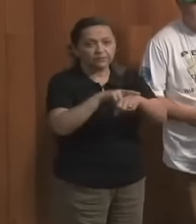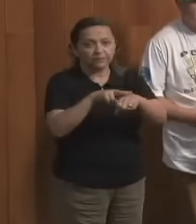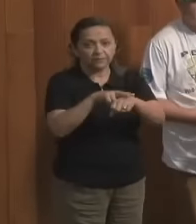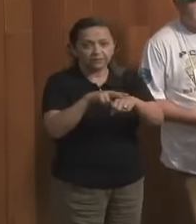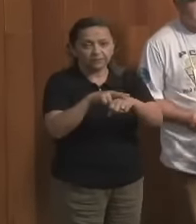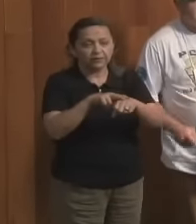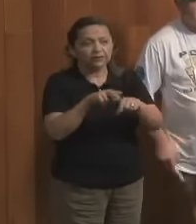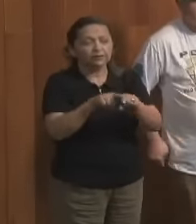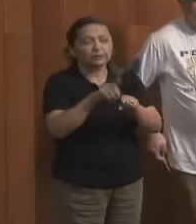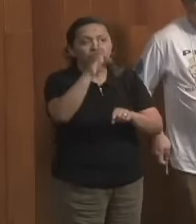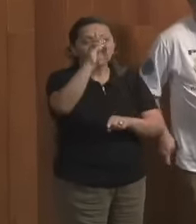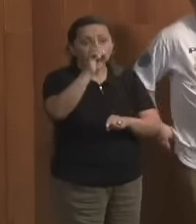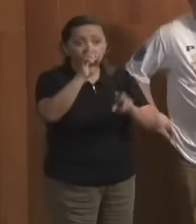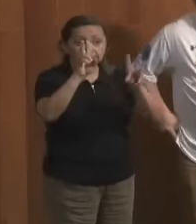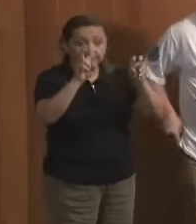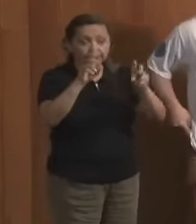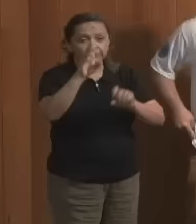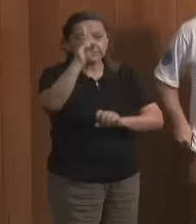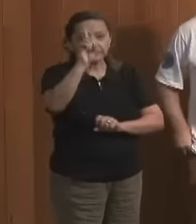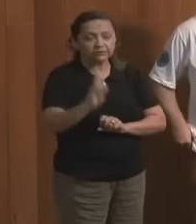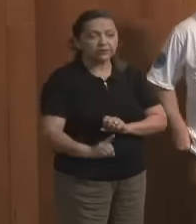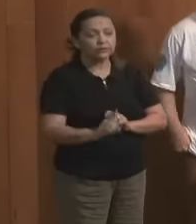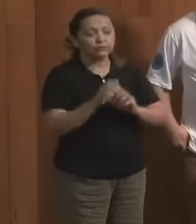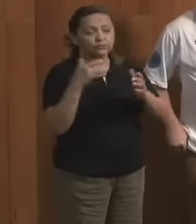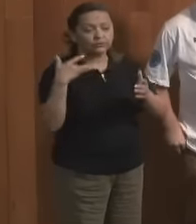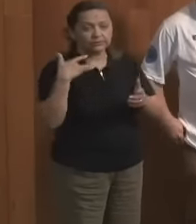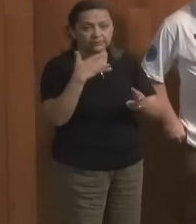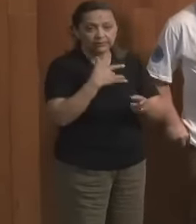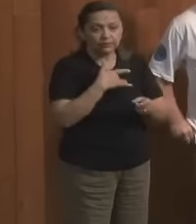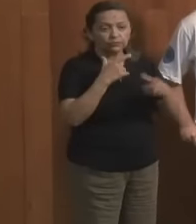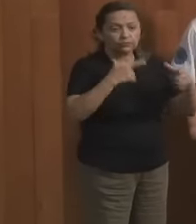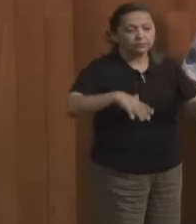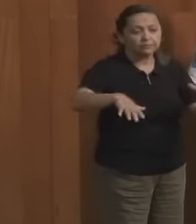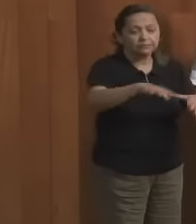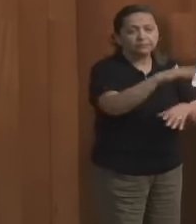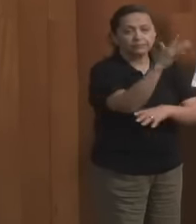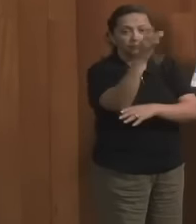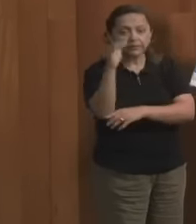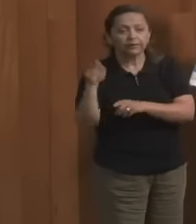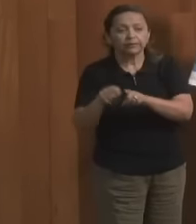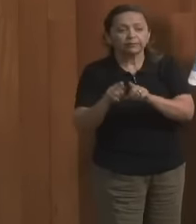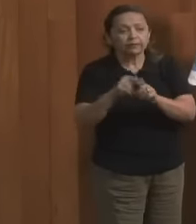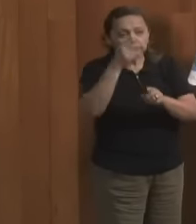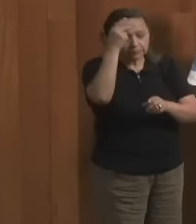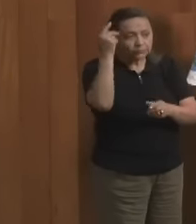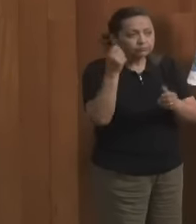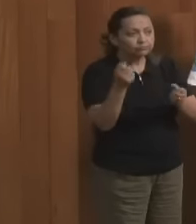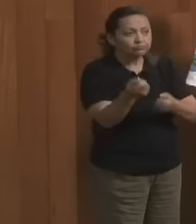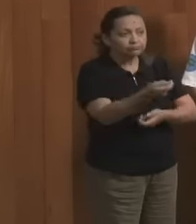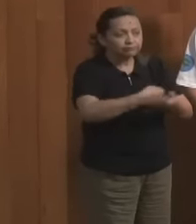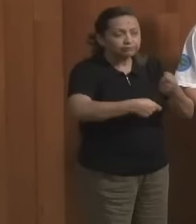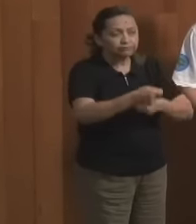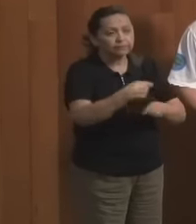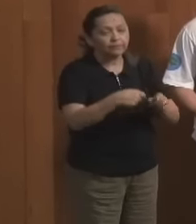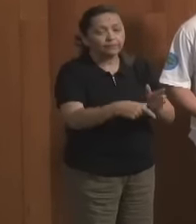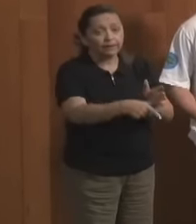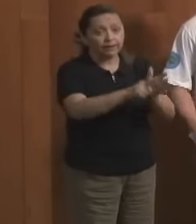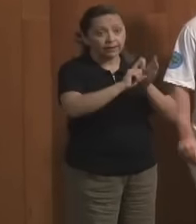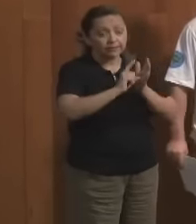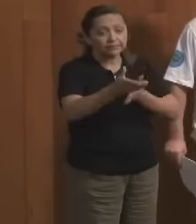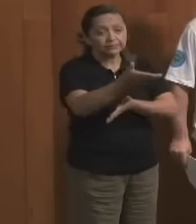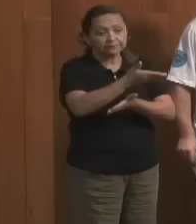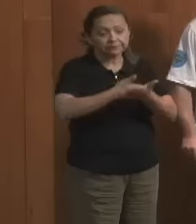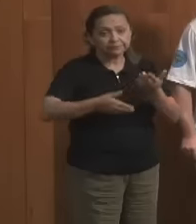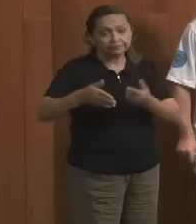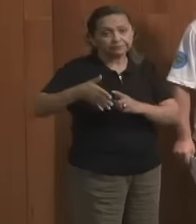a Direito à Saúde, Meio Ambiente e Consumidor. Bom, antes de passar a palavra